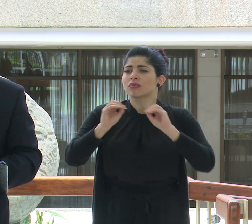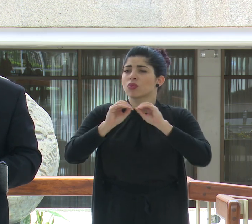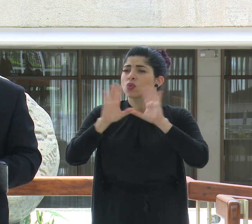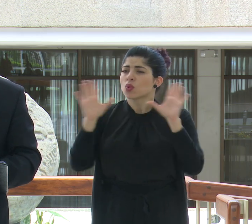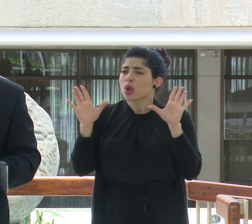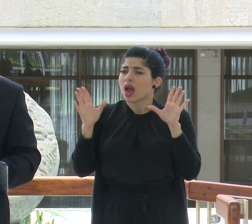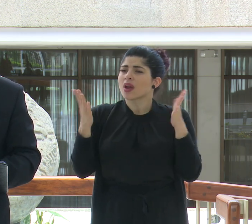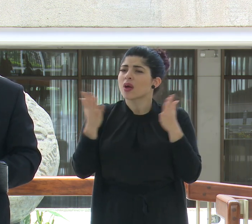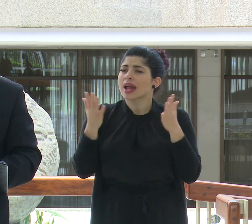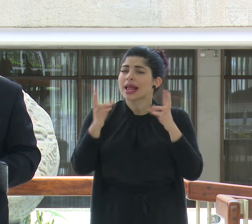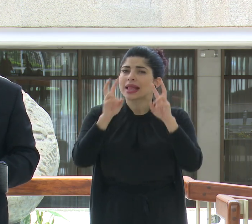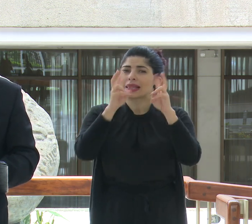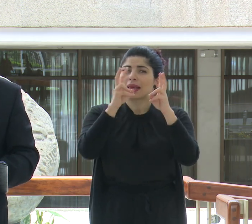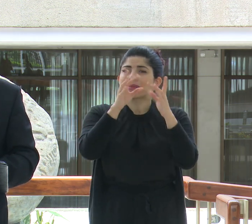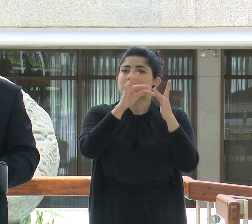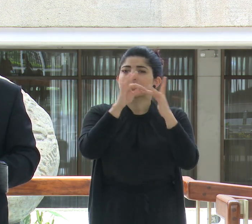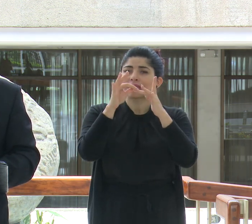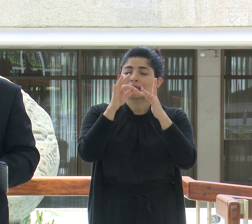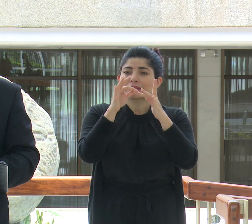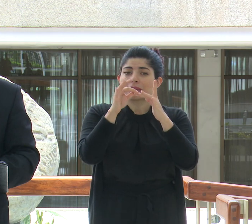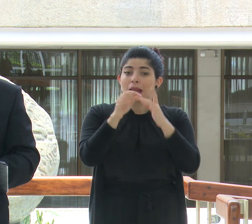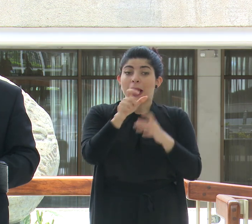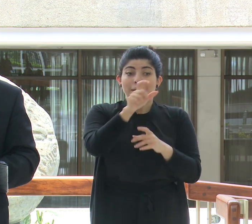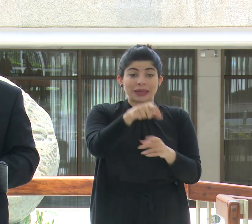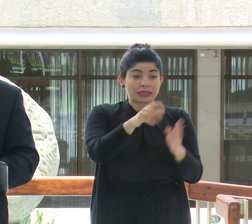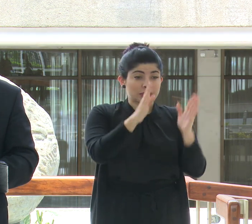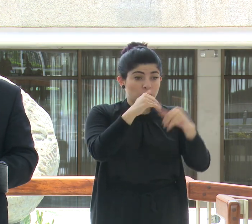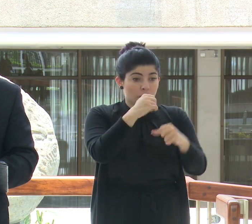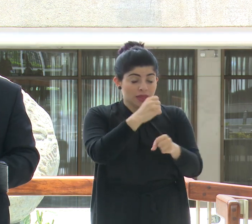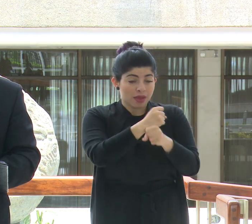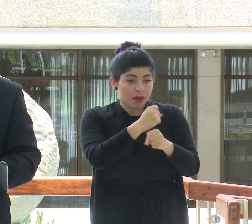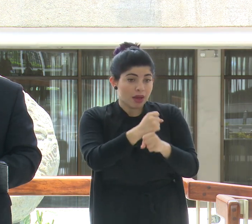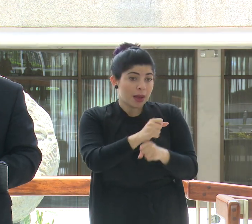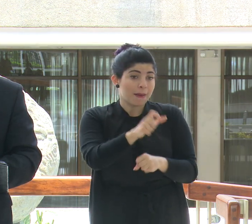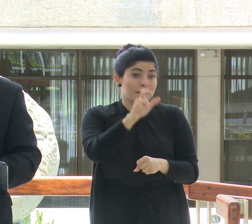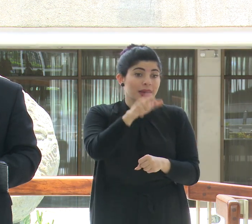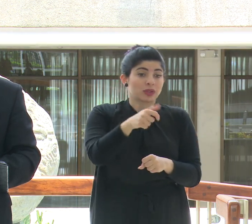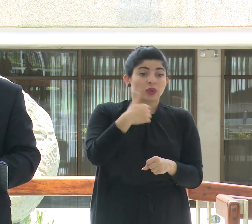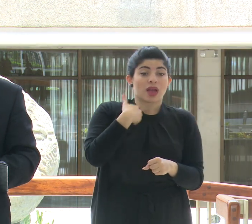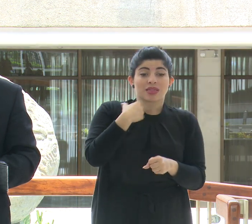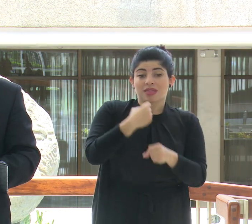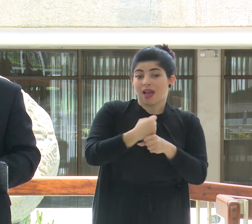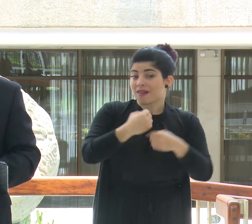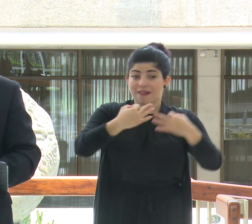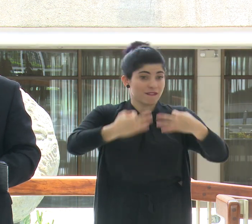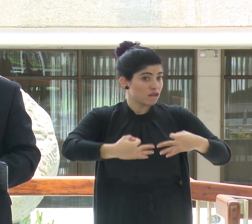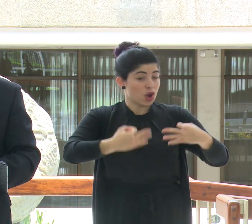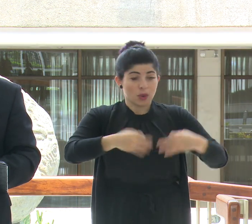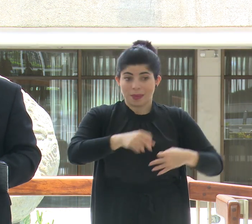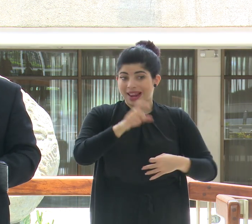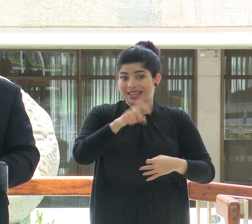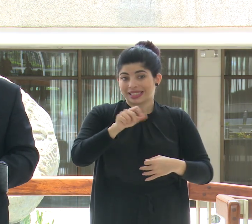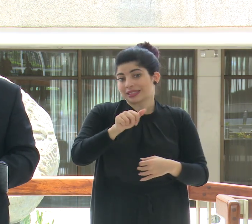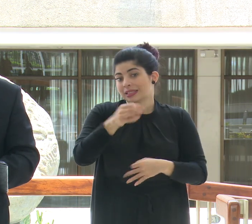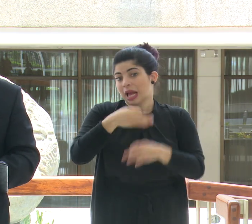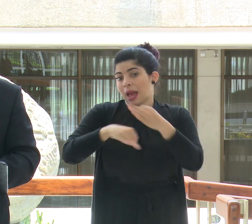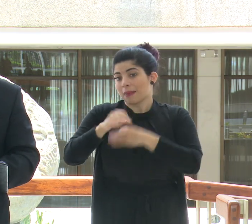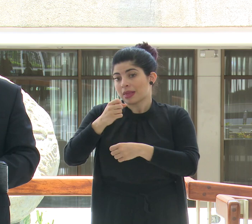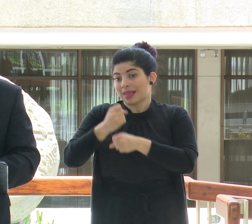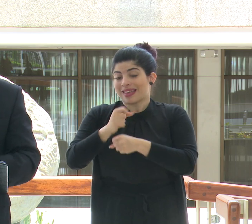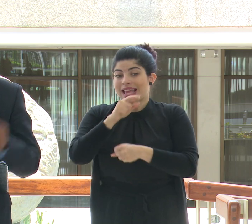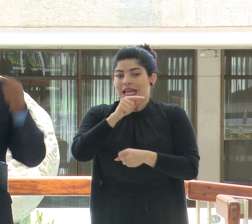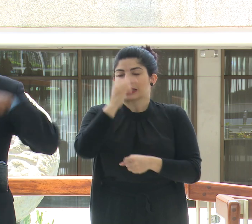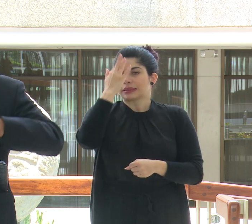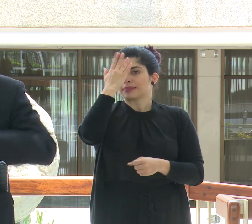Clarísimos en que el tema es la persona que está desempleada, la persona que tiene un trabajo en la informalidad y que debería tener otro. Esa es la